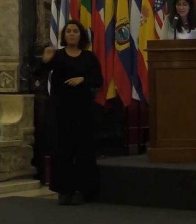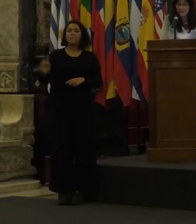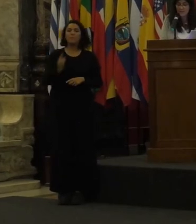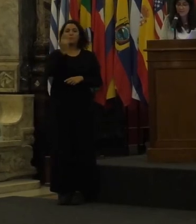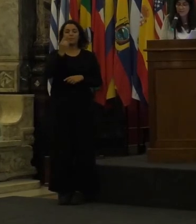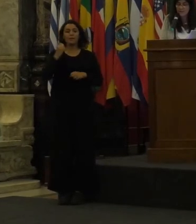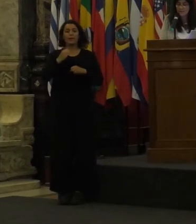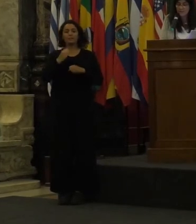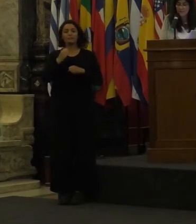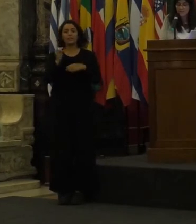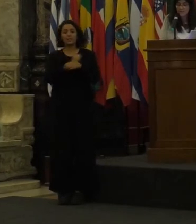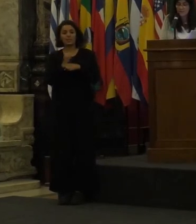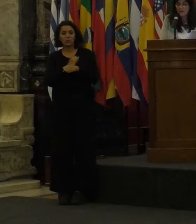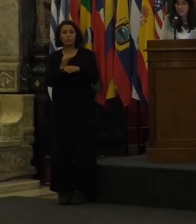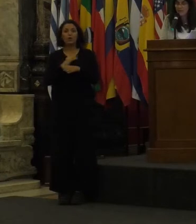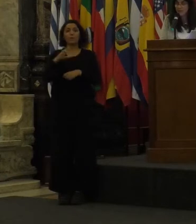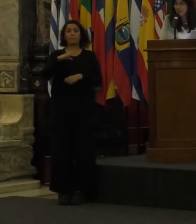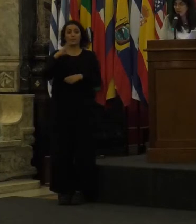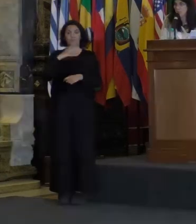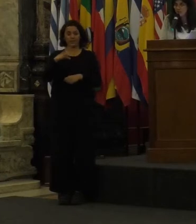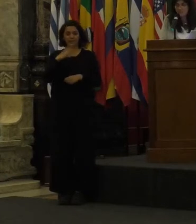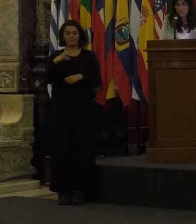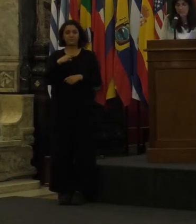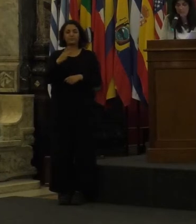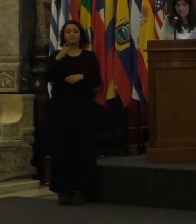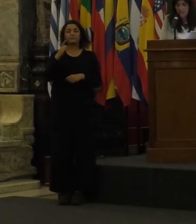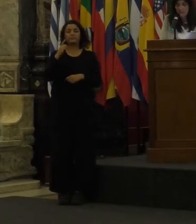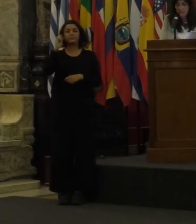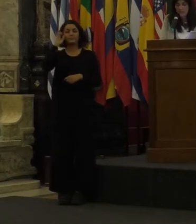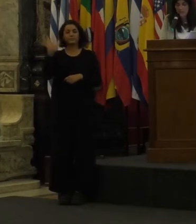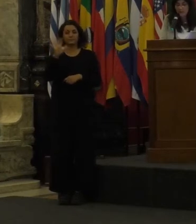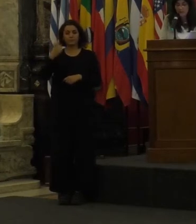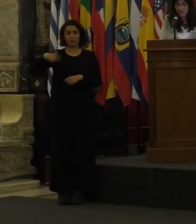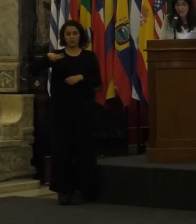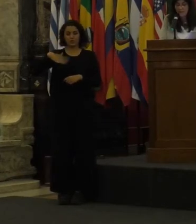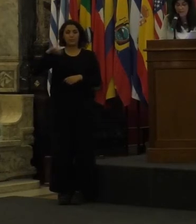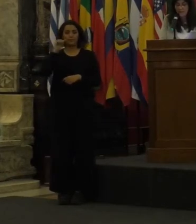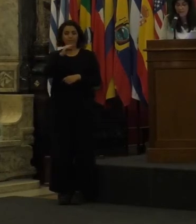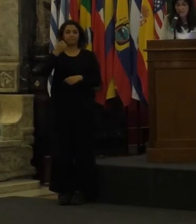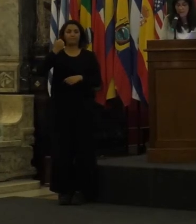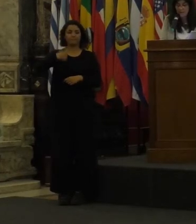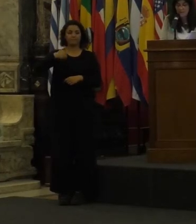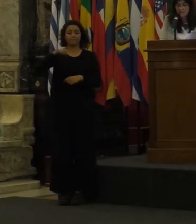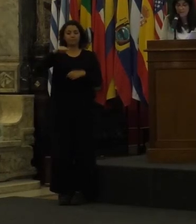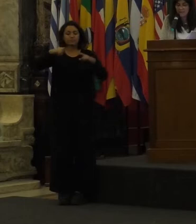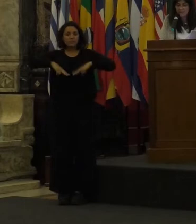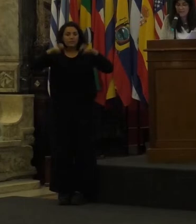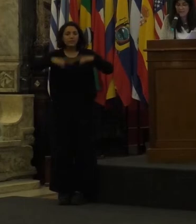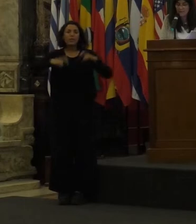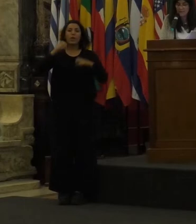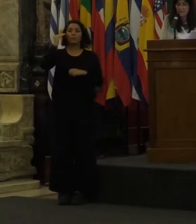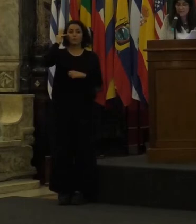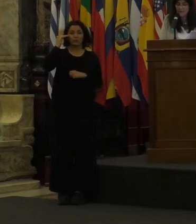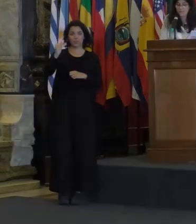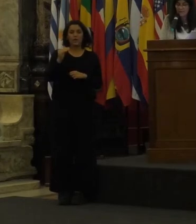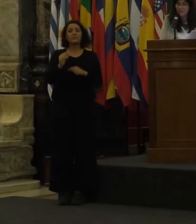de psicología social, doctor Enrique Pichón Rivière. Es profesora regular, investigadora y extensionista